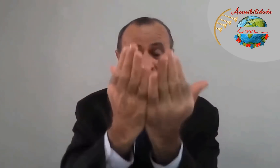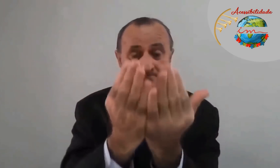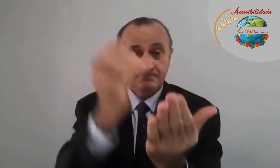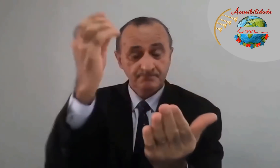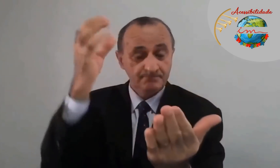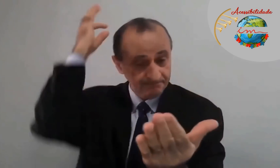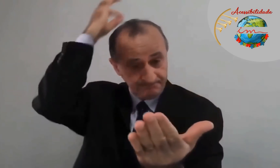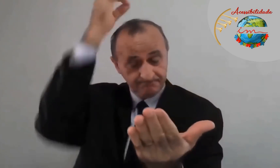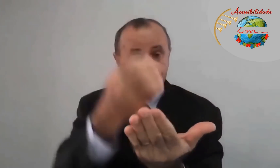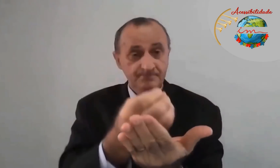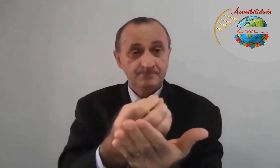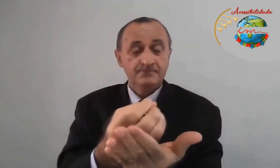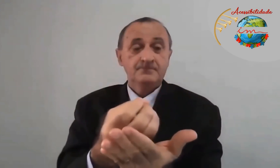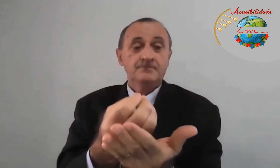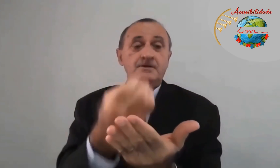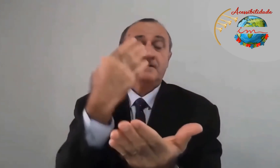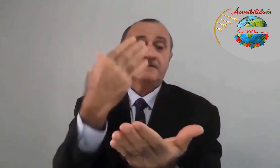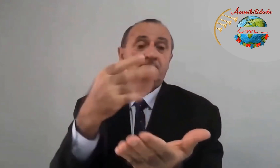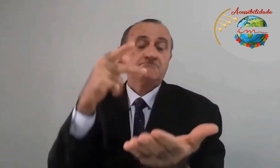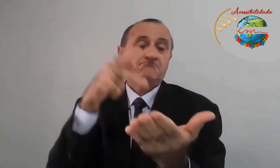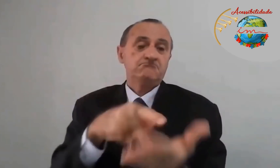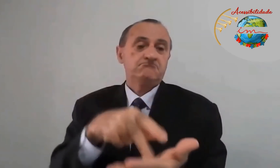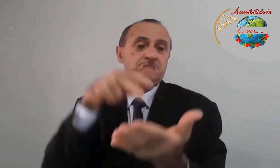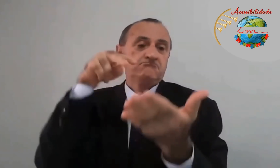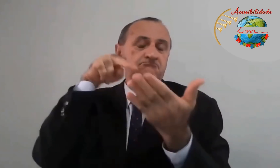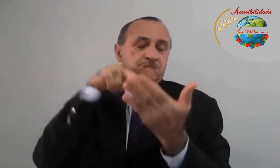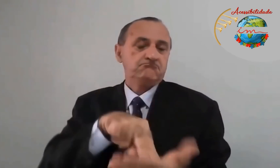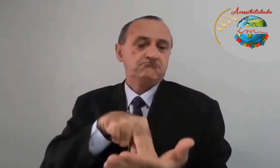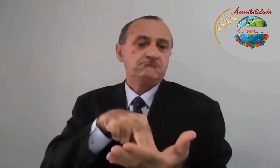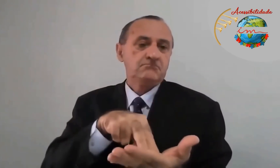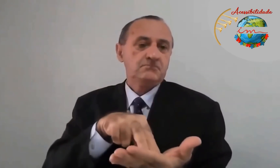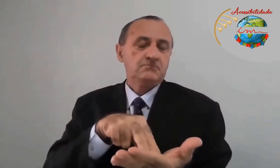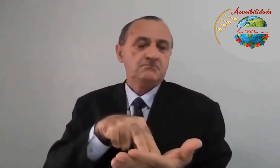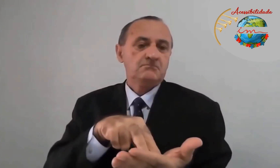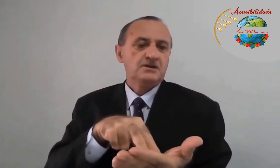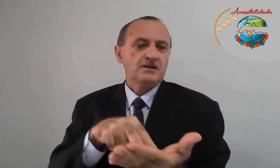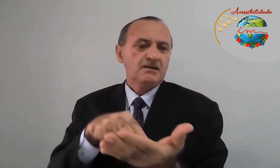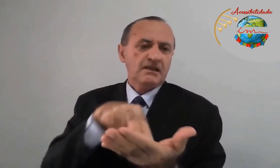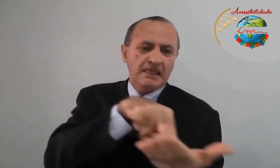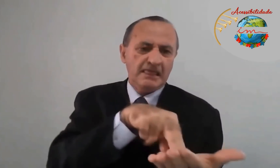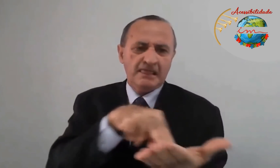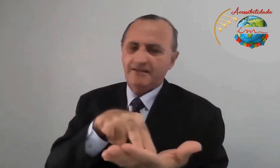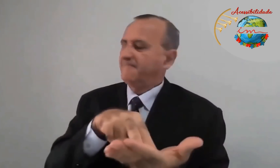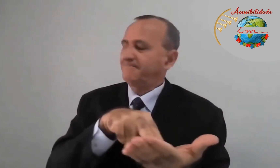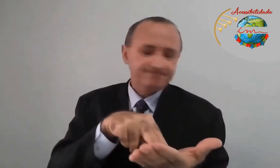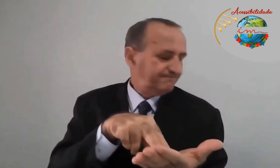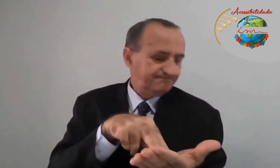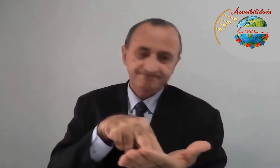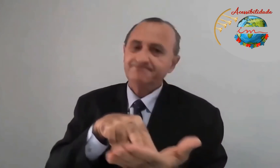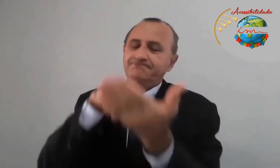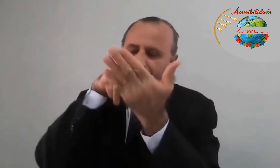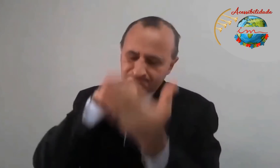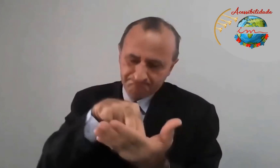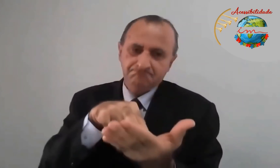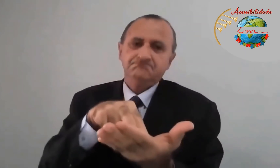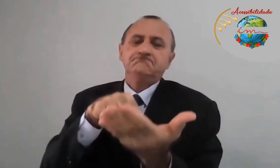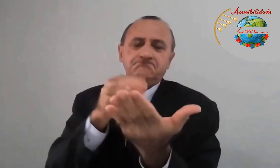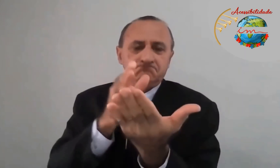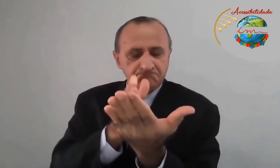de Deus, com o Espírito Santo, ela nos deixa firme, não nos deixa inconstantes. Muito